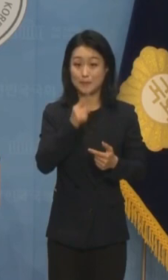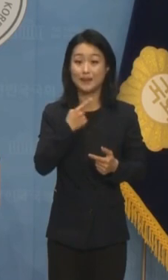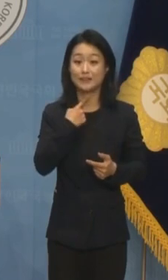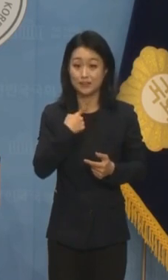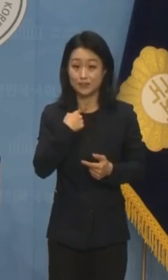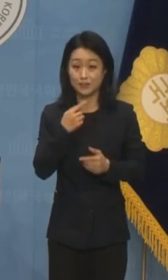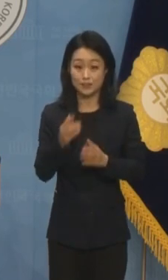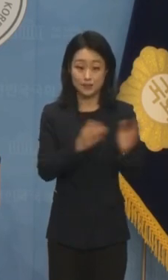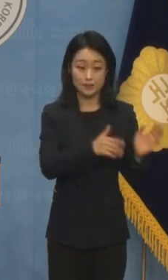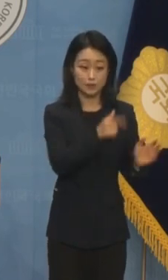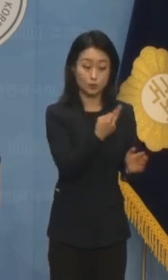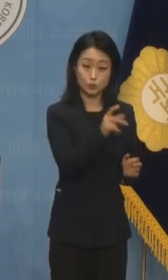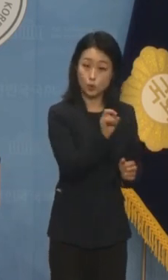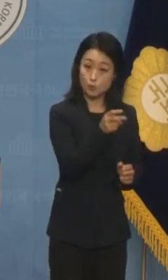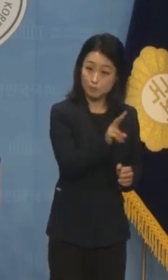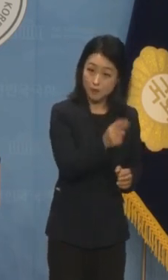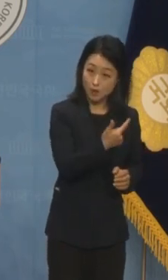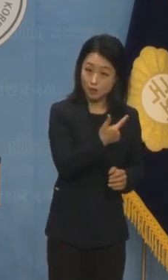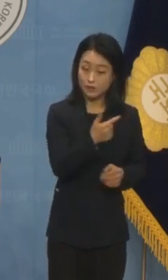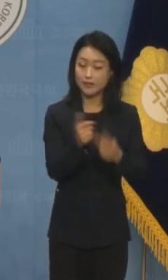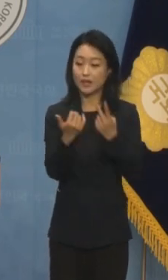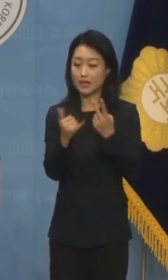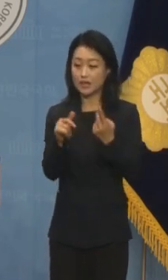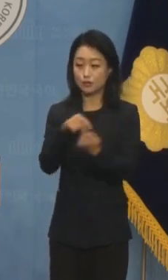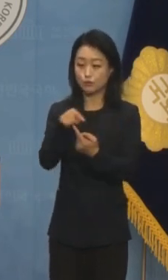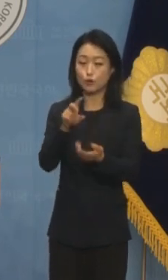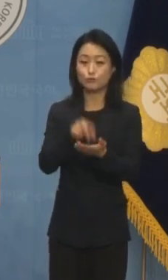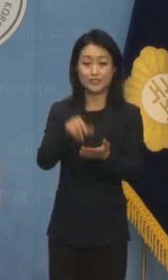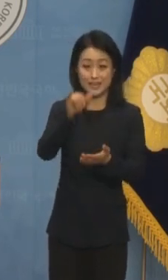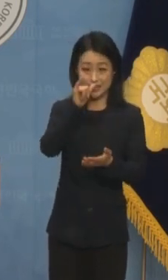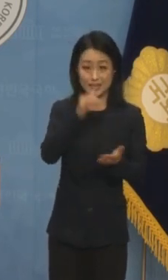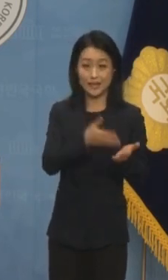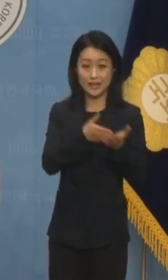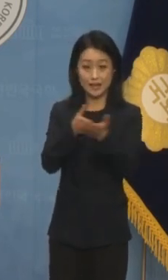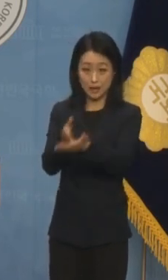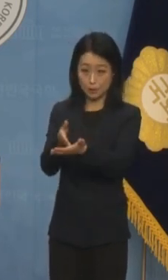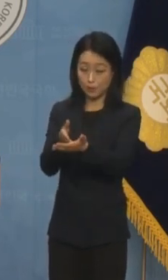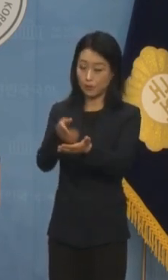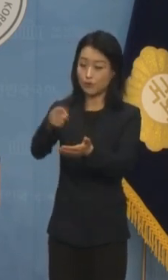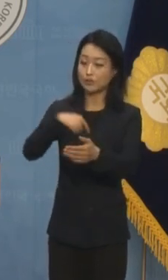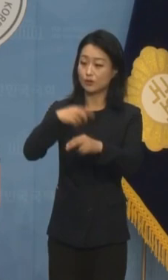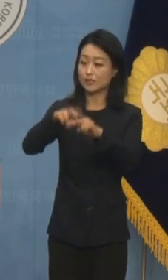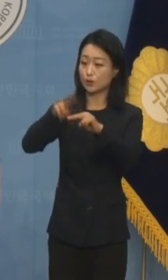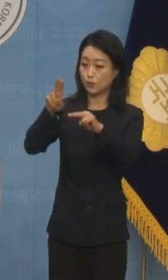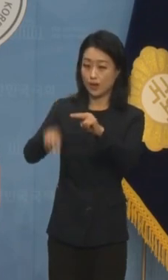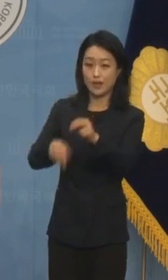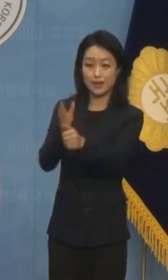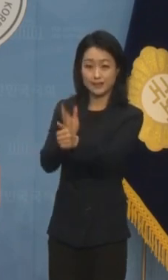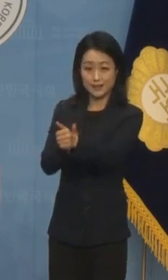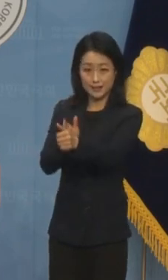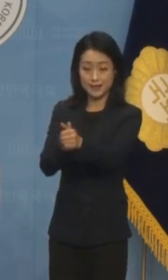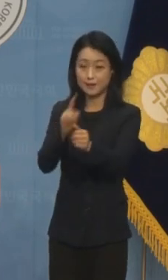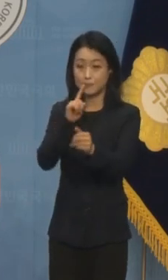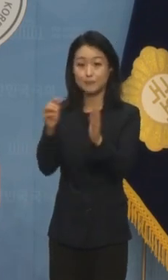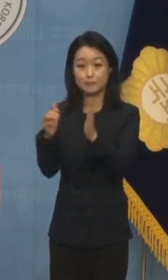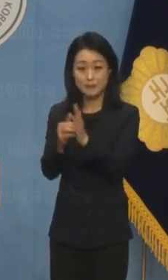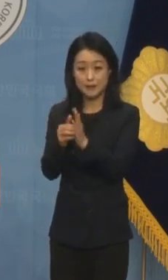의원이 2인 체제의 문제점을 지적하면서 김위원장의 사태를 촉구했다고 합니다